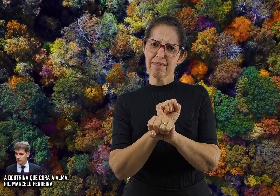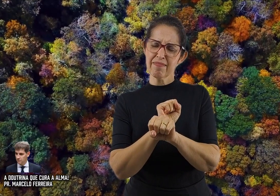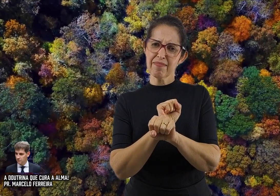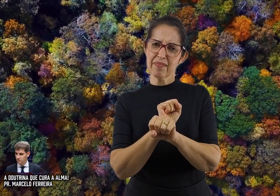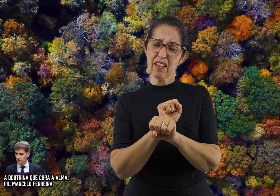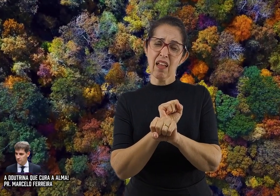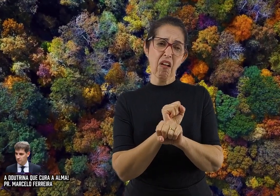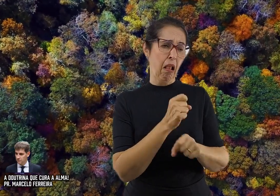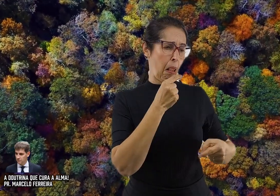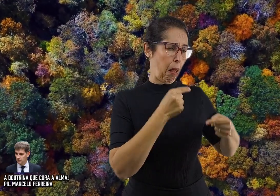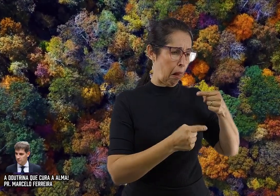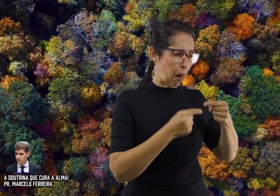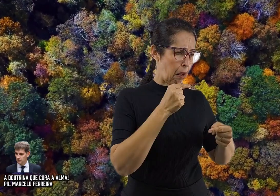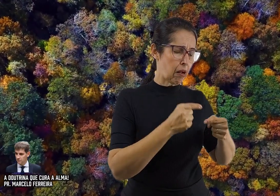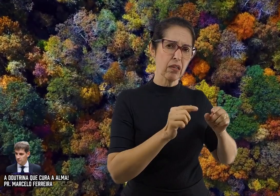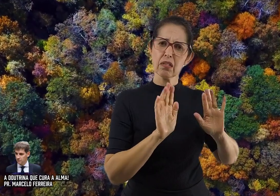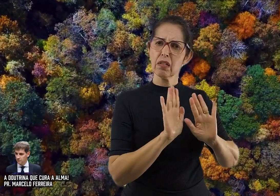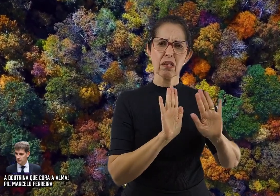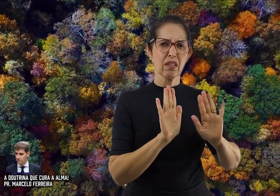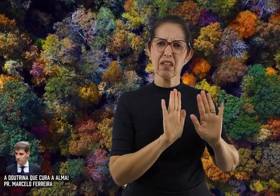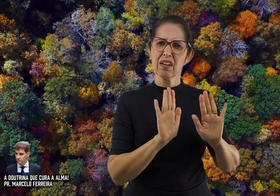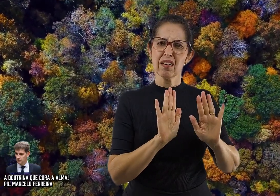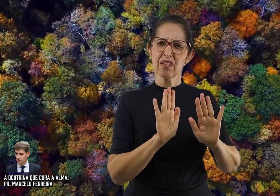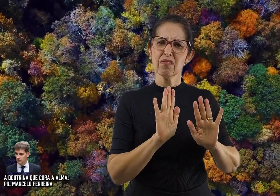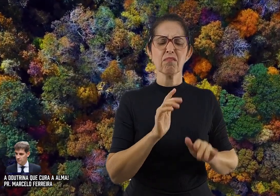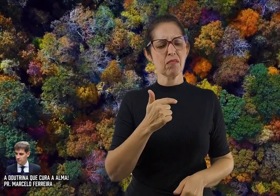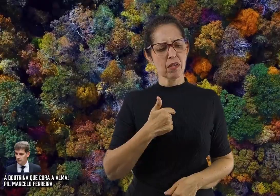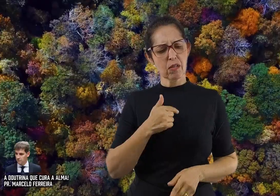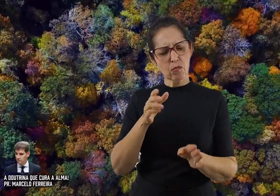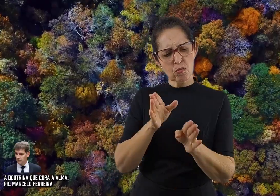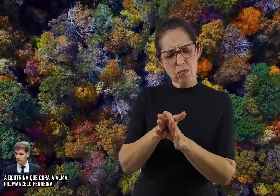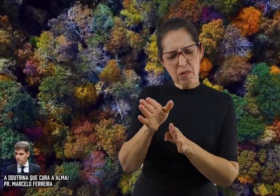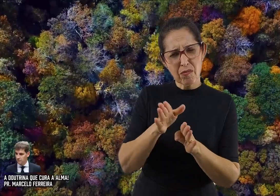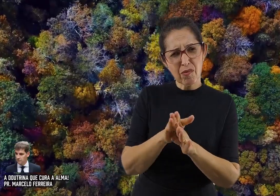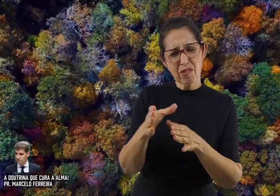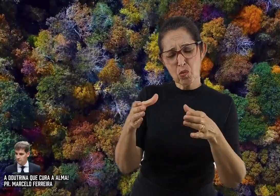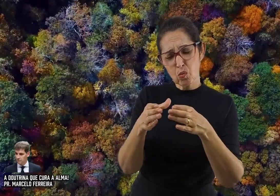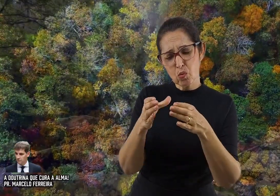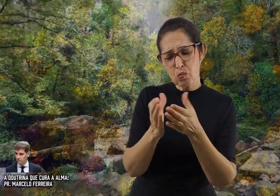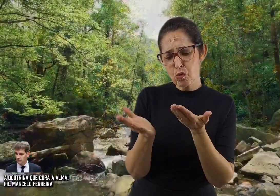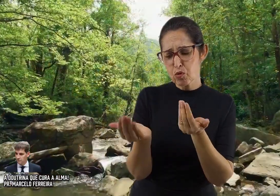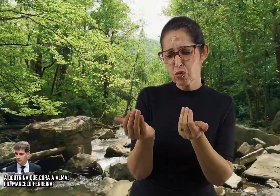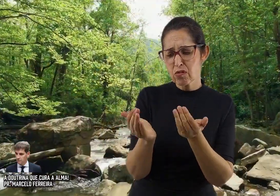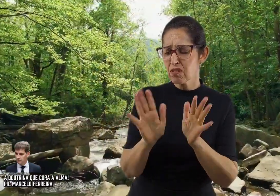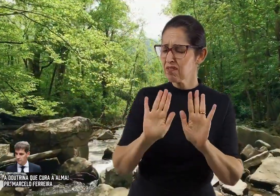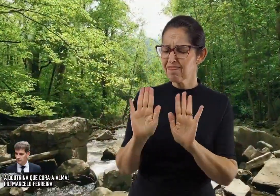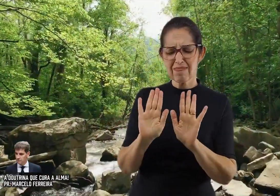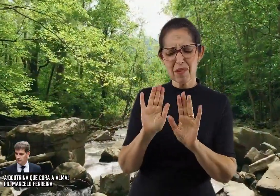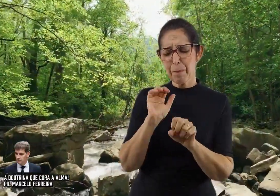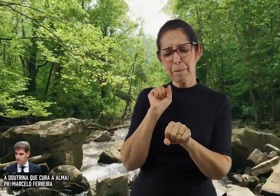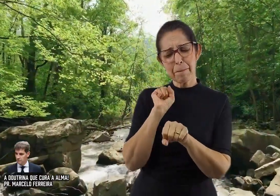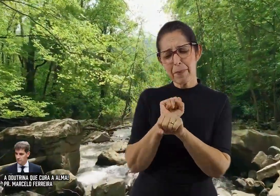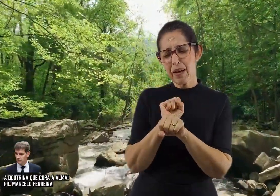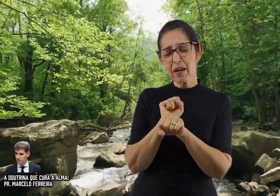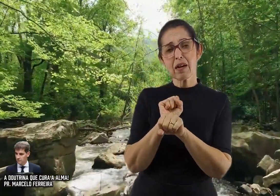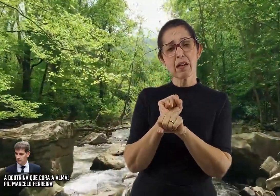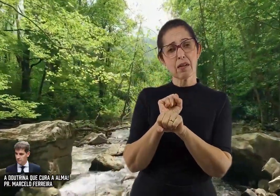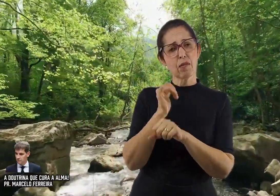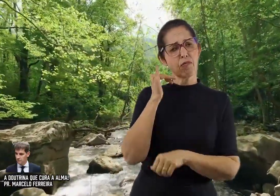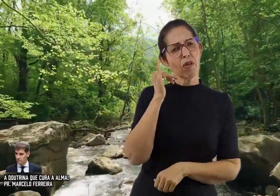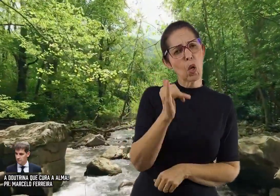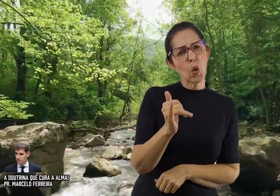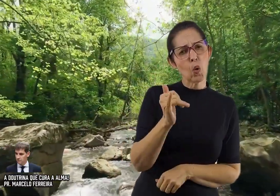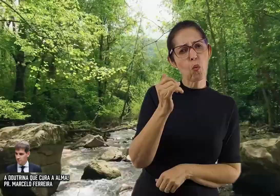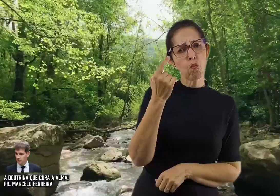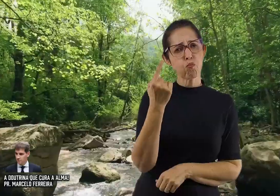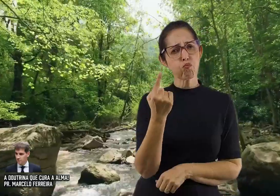naquele debate, aquela brisa. Essa semana eu falei com um jovem, uma discussão terrível. Não, esquece. Falou uma vez, falou